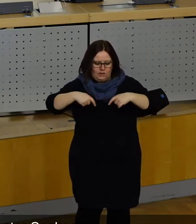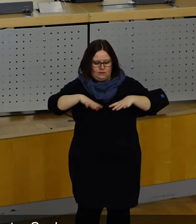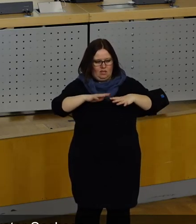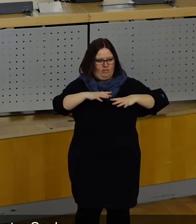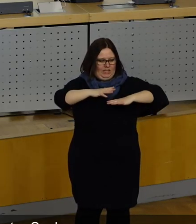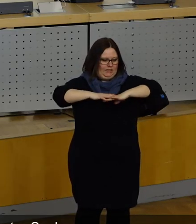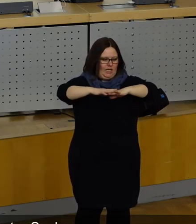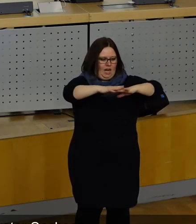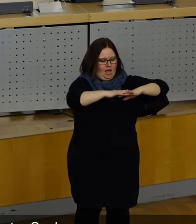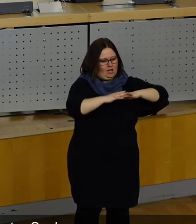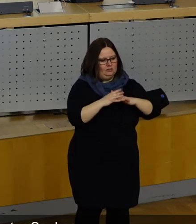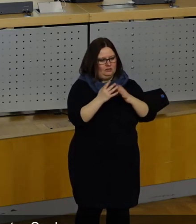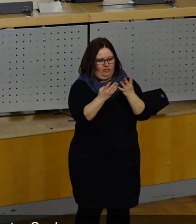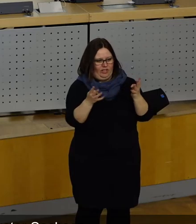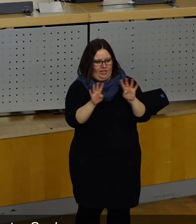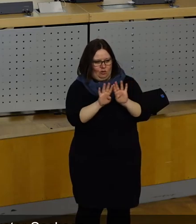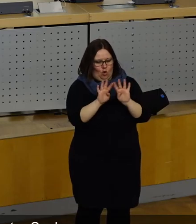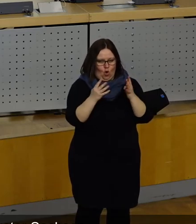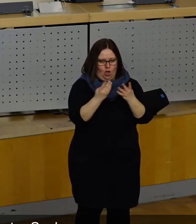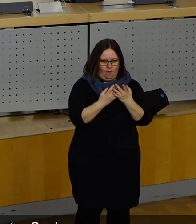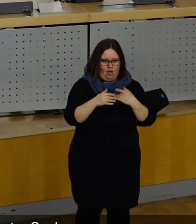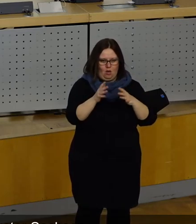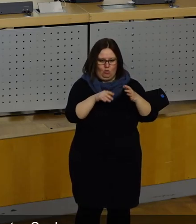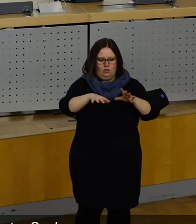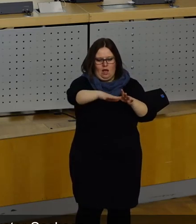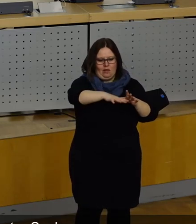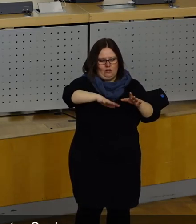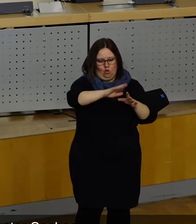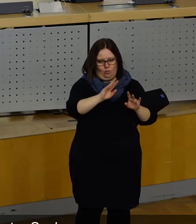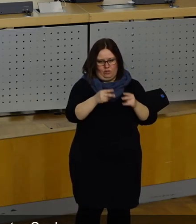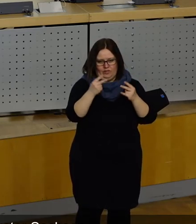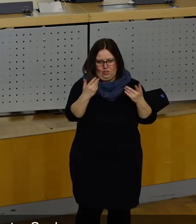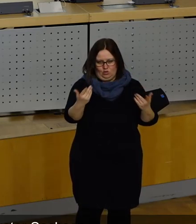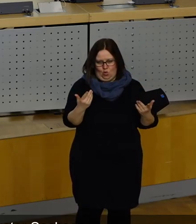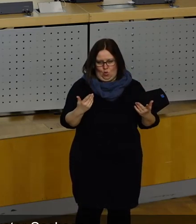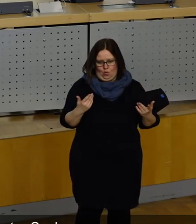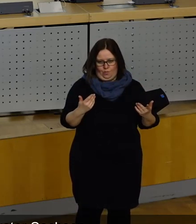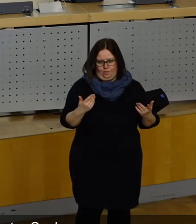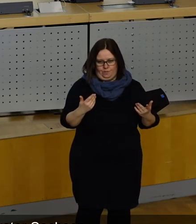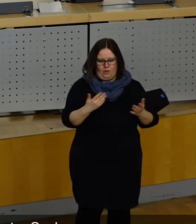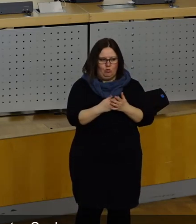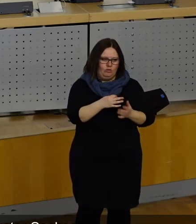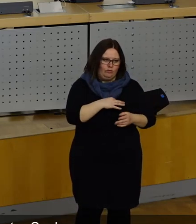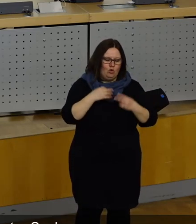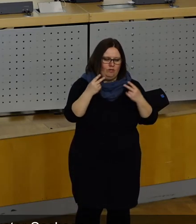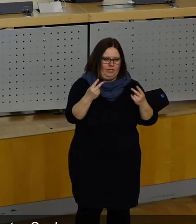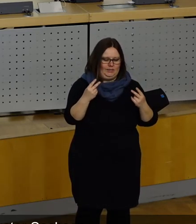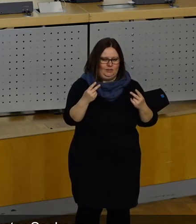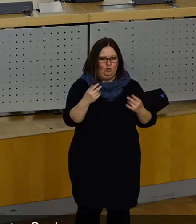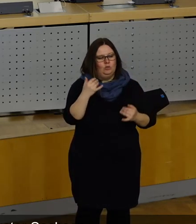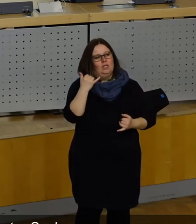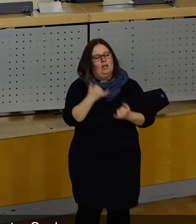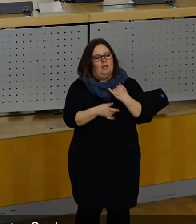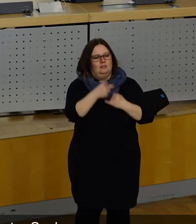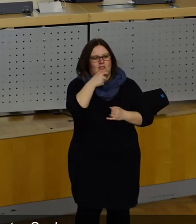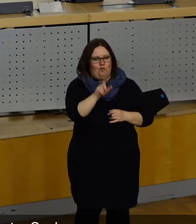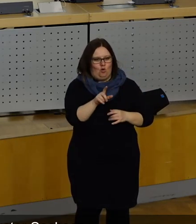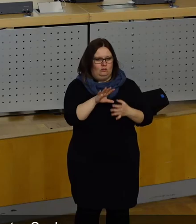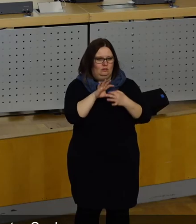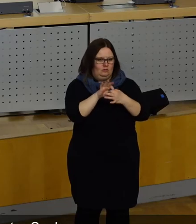in modernen Innenräumen, im Atrium, in all den Dingen. Ich kenne die Entwürfe nicht, die vorliegen. Das wäre mir wichtig. Und dann möchte ich noch ein letztes Wort sagen zu dem